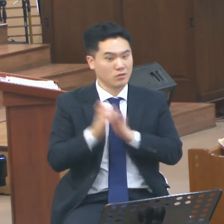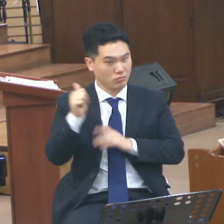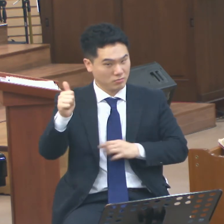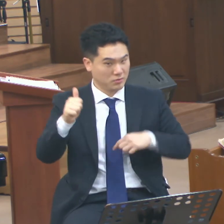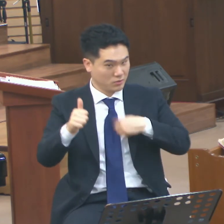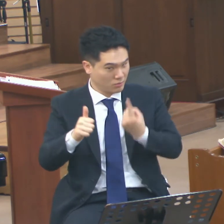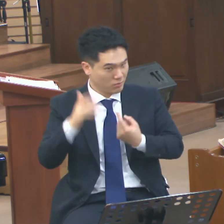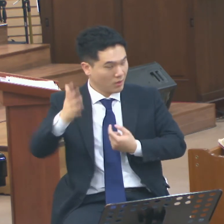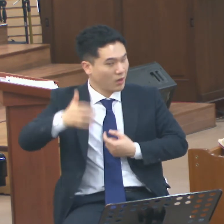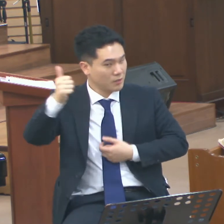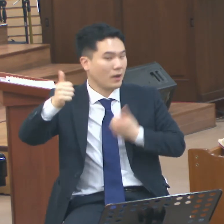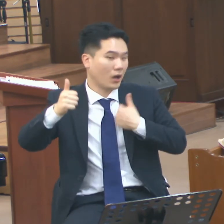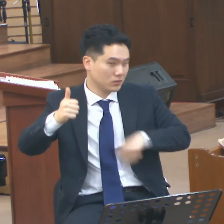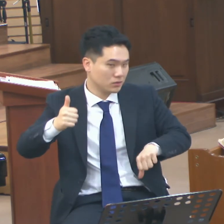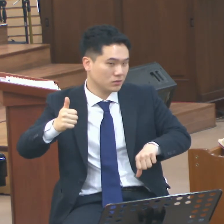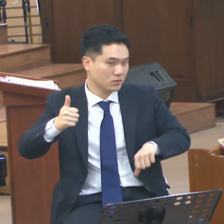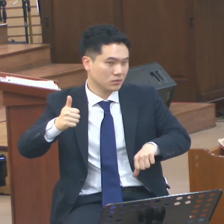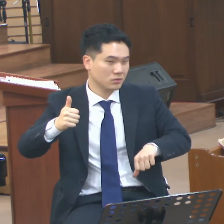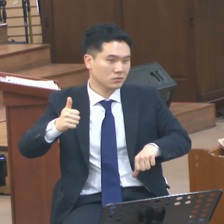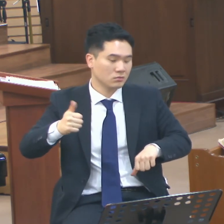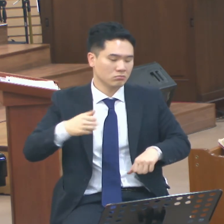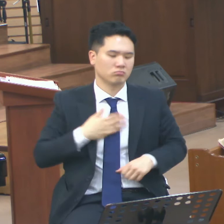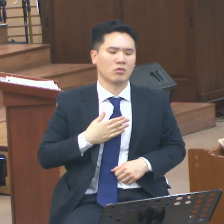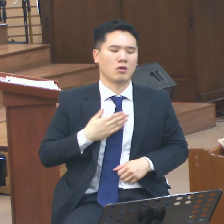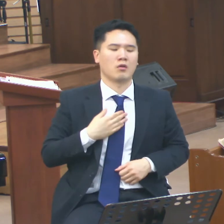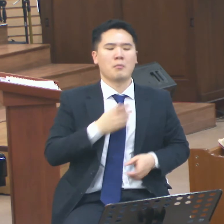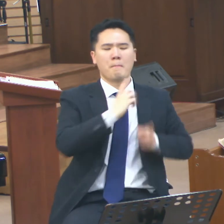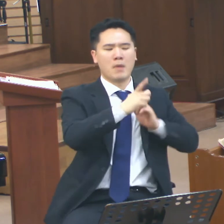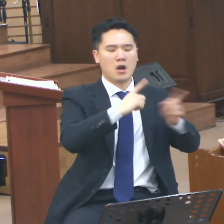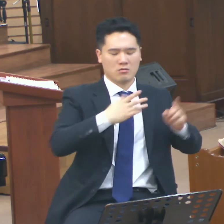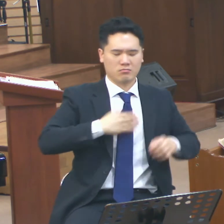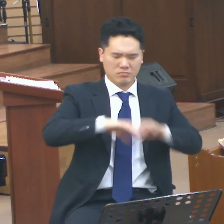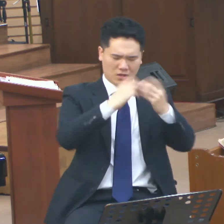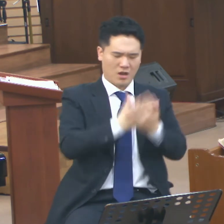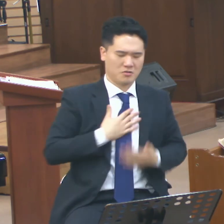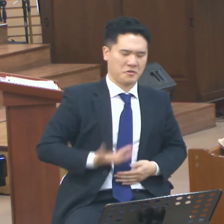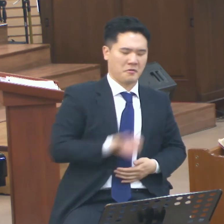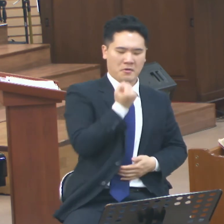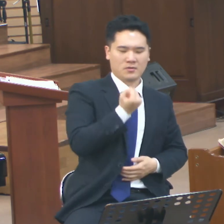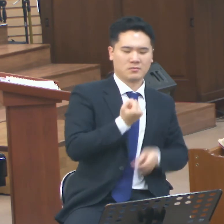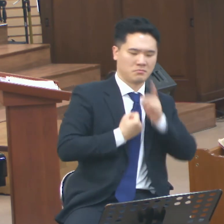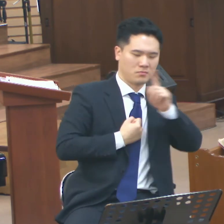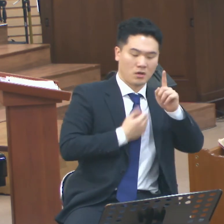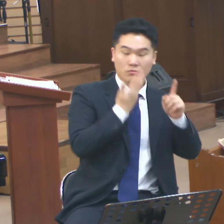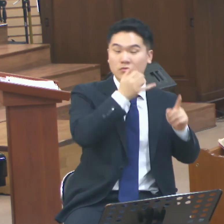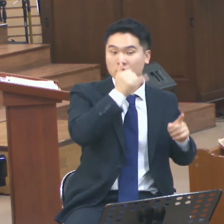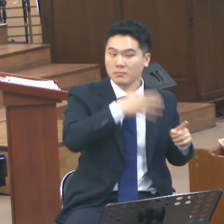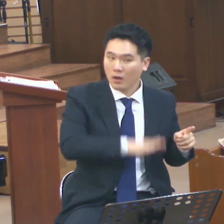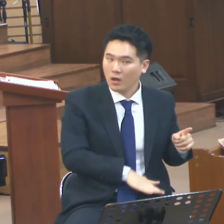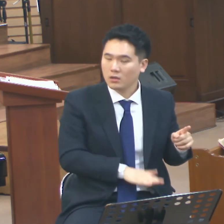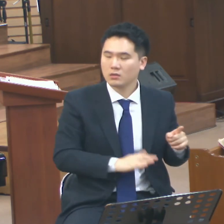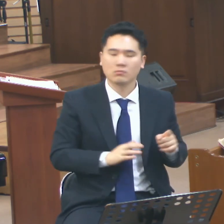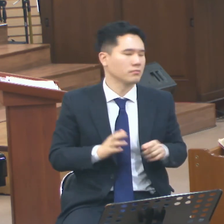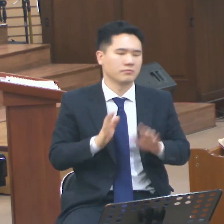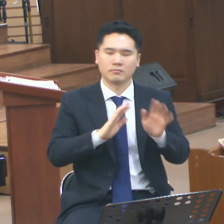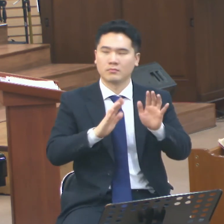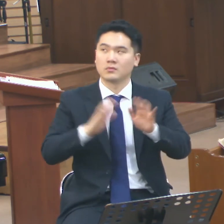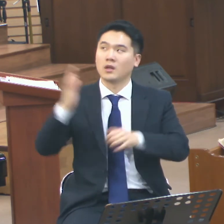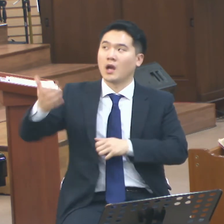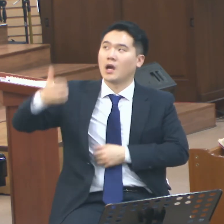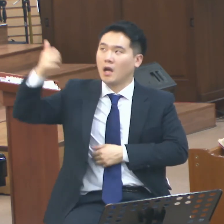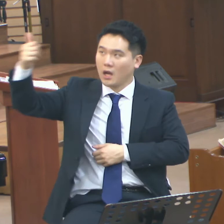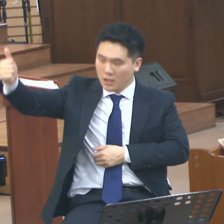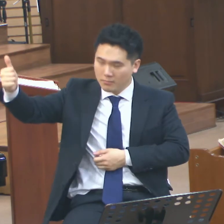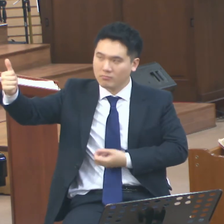때문에 자기 것이라고 해도 그거는 참된 말씀일 수 있어요. 그러나 철저하게 하나님께 의존하시죠.